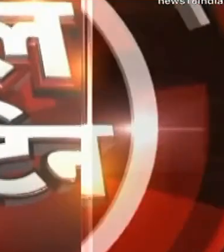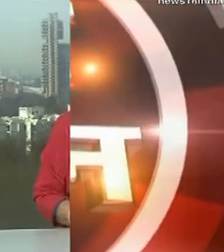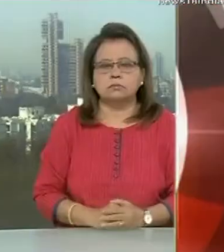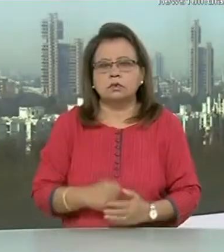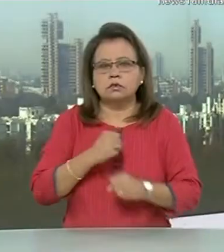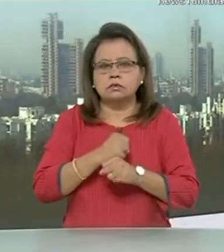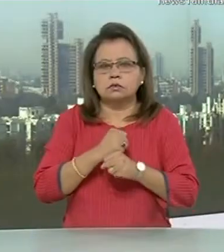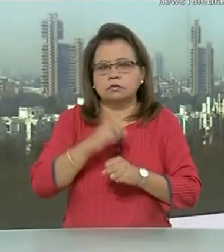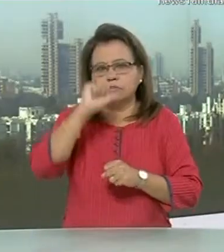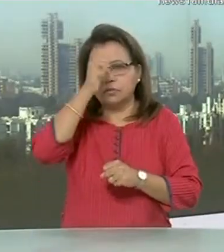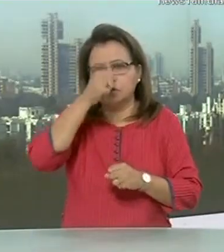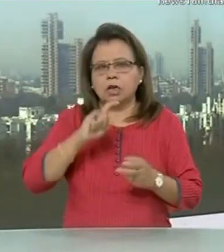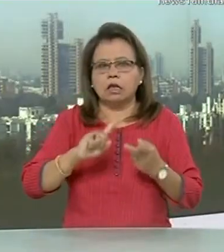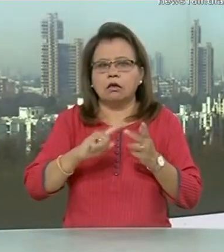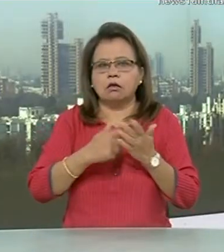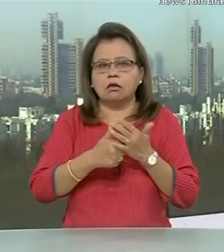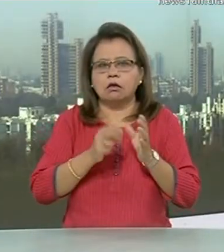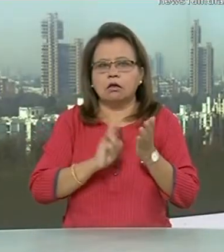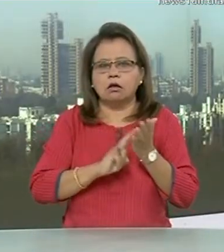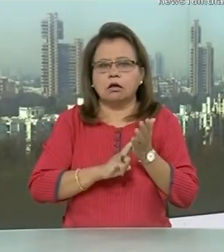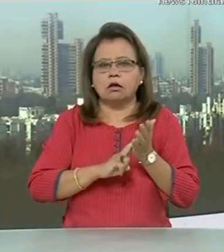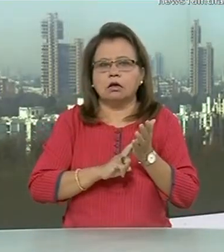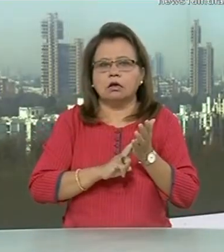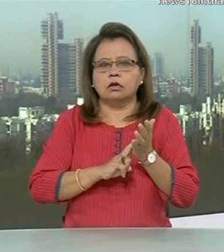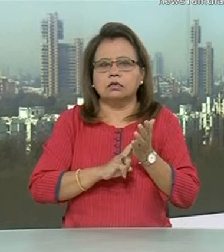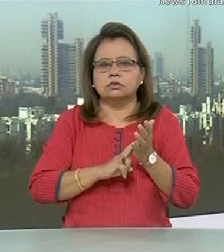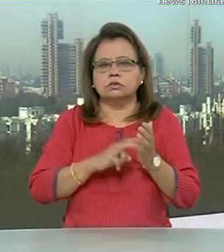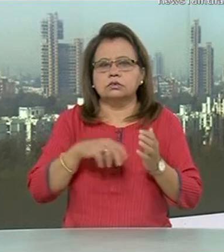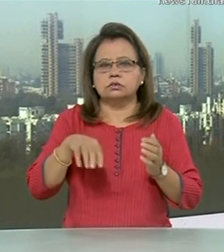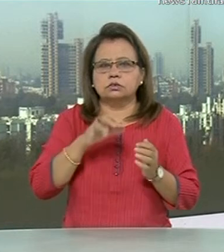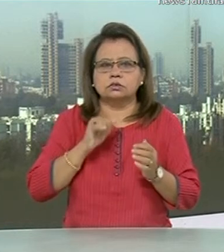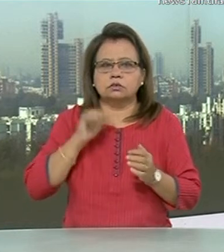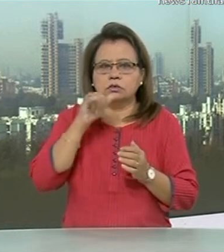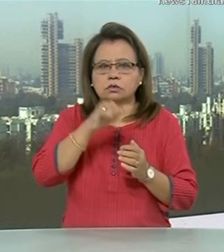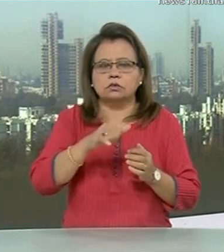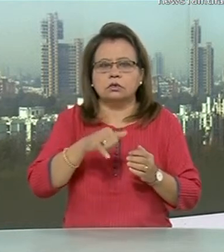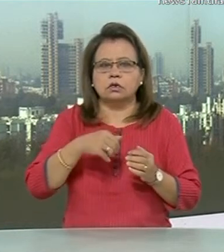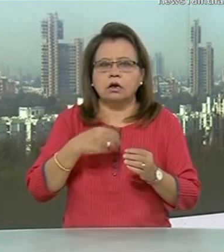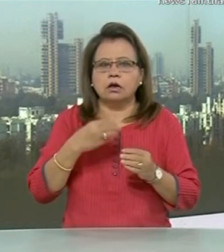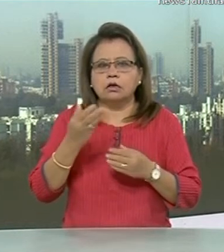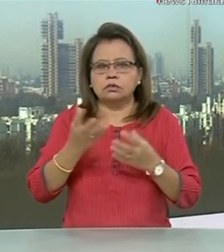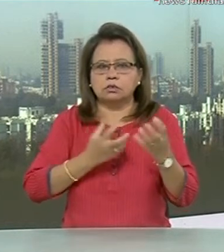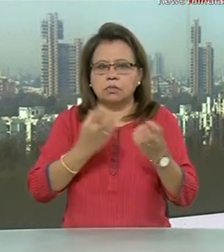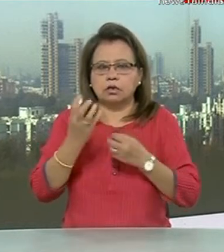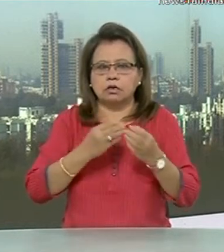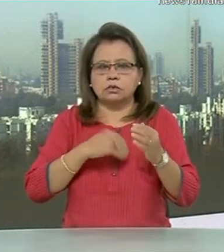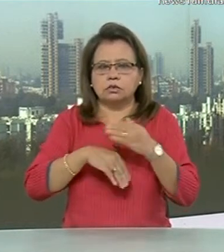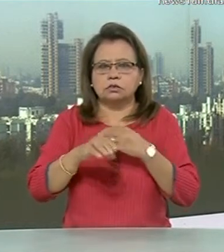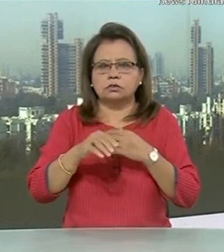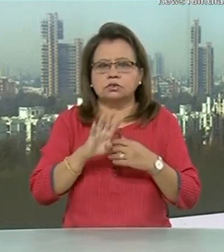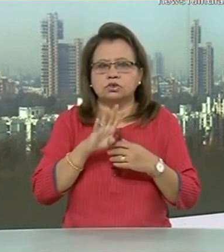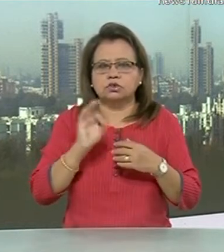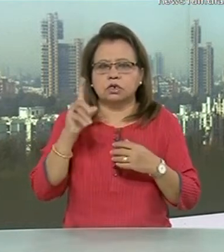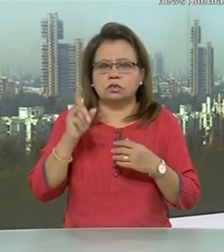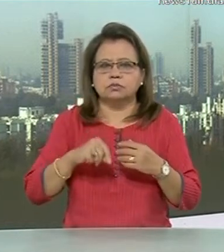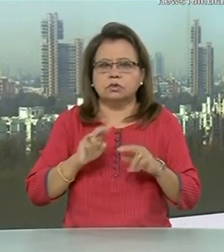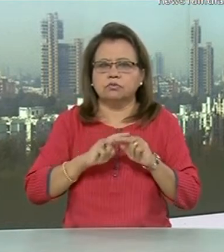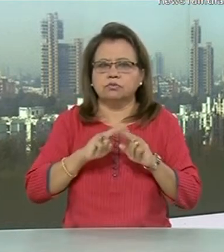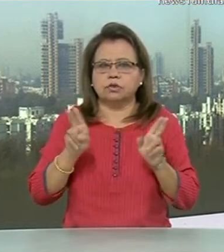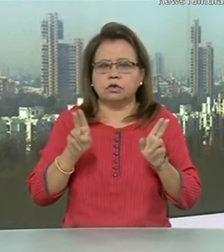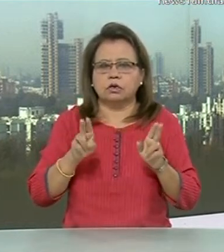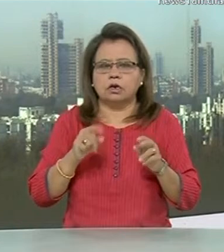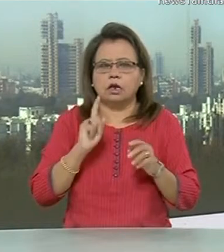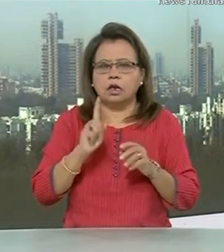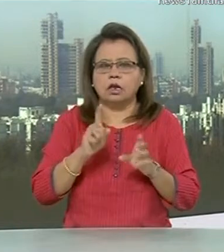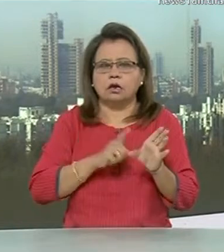कि सरकार ने भारत और ईरान के जवाहर बंदरगाह के बीच माल की आवाजाही पर मौजूदा 40% छूट की